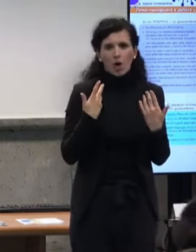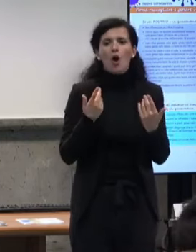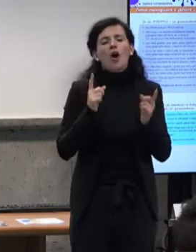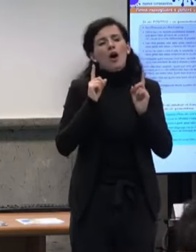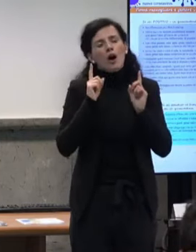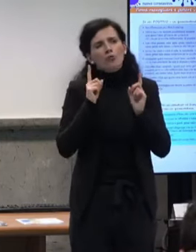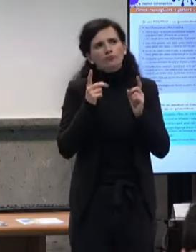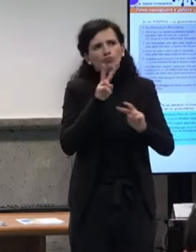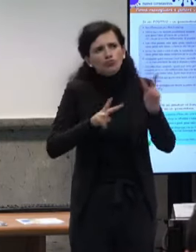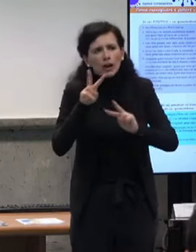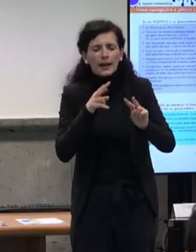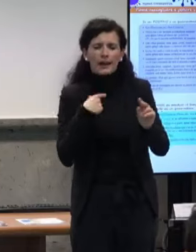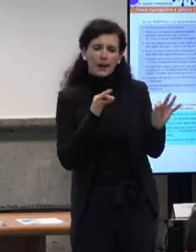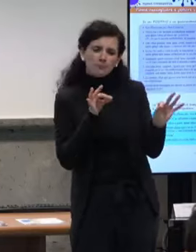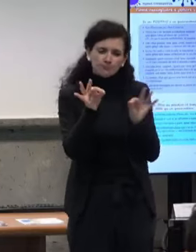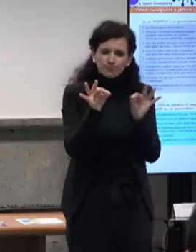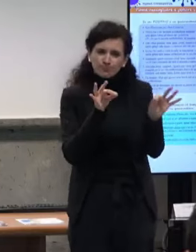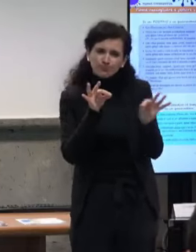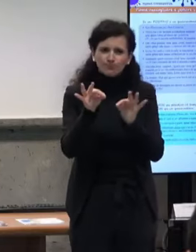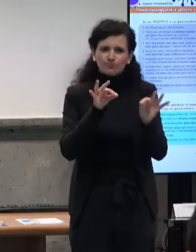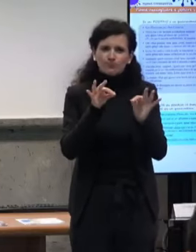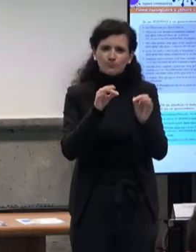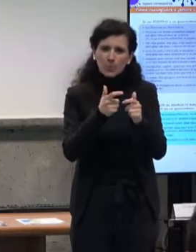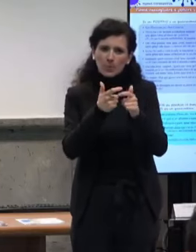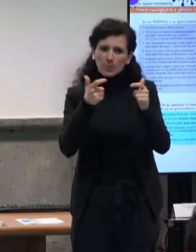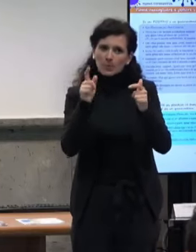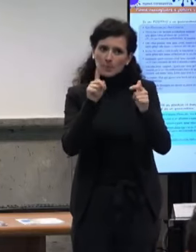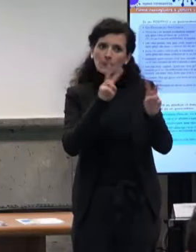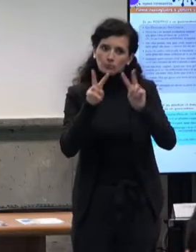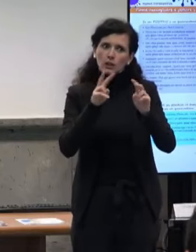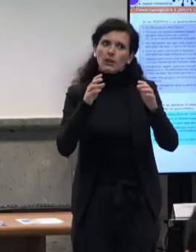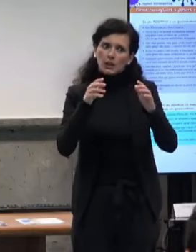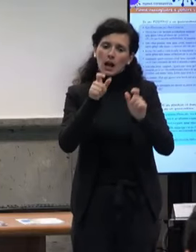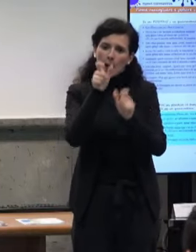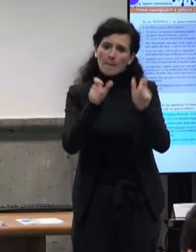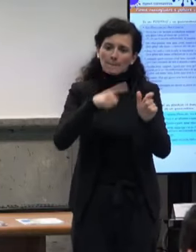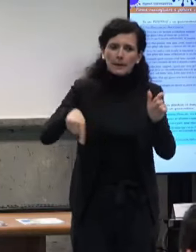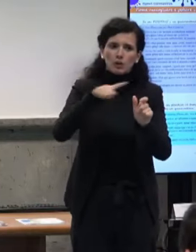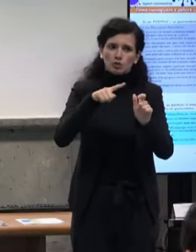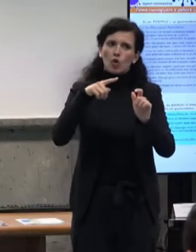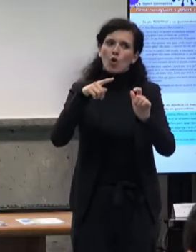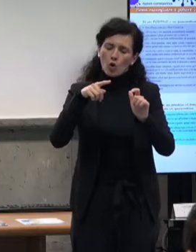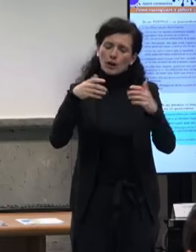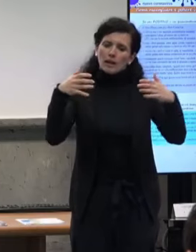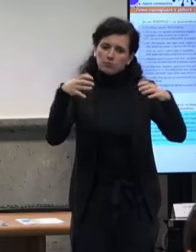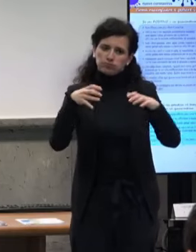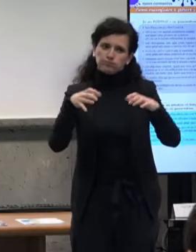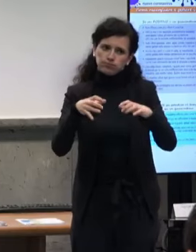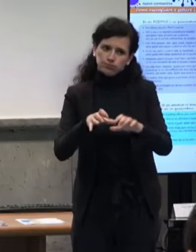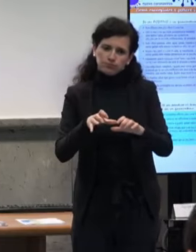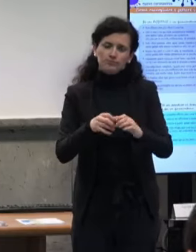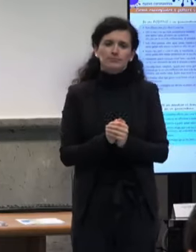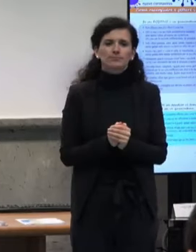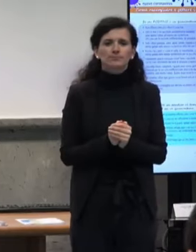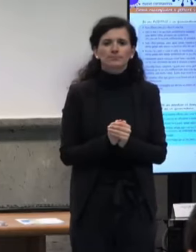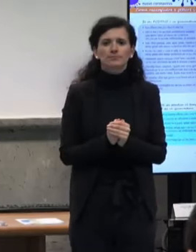allentare cioè diradare la densità diciamo del numero di persone all'interno dell'attuale istituzioni